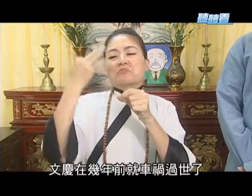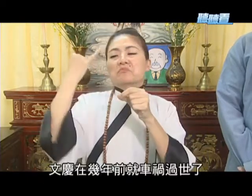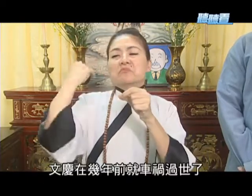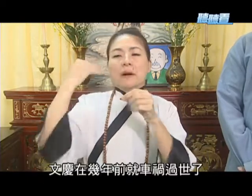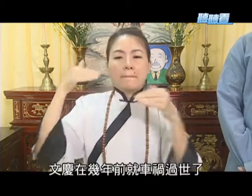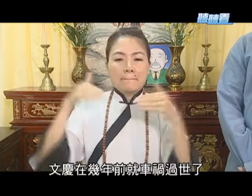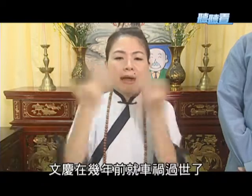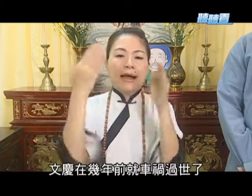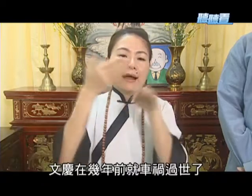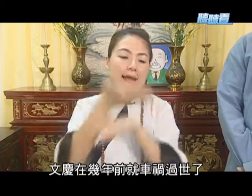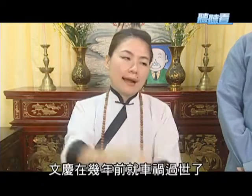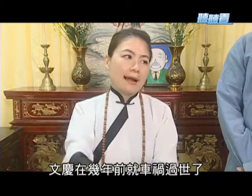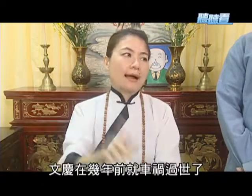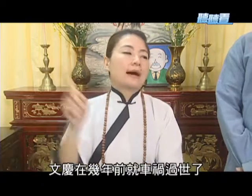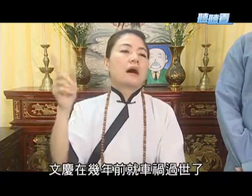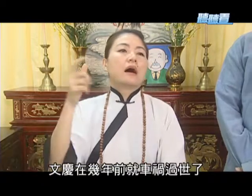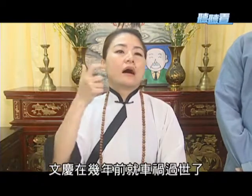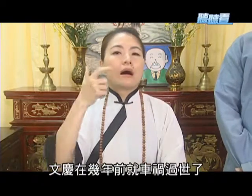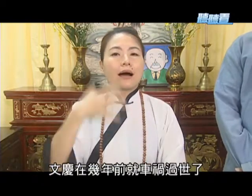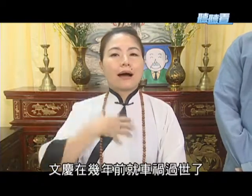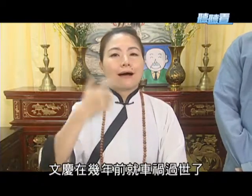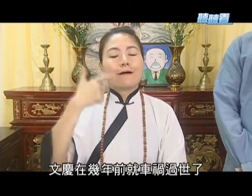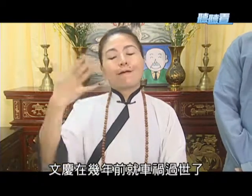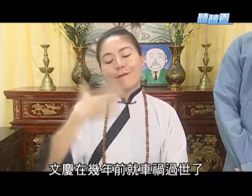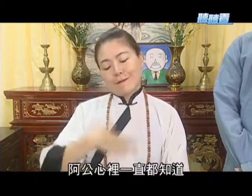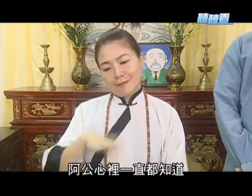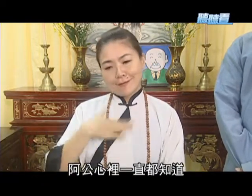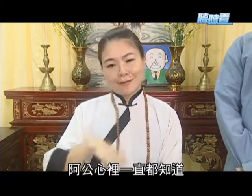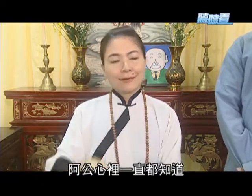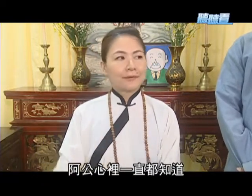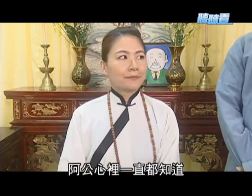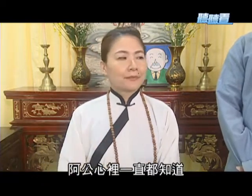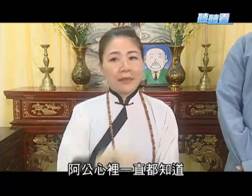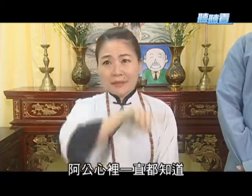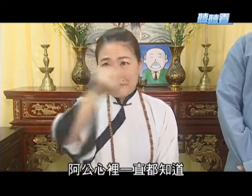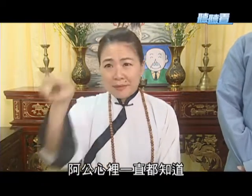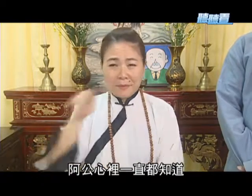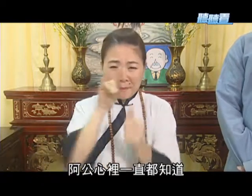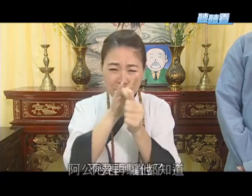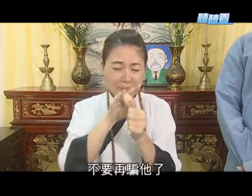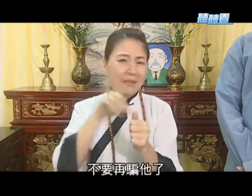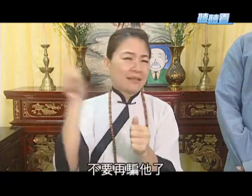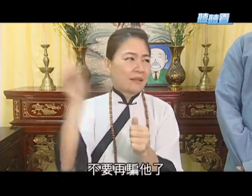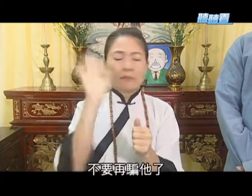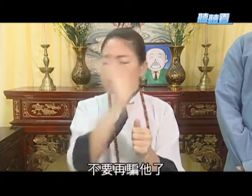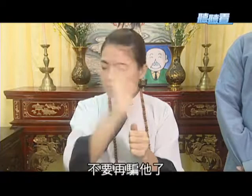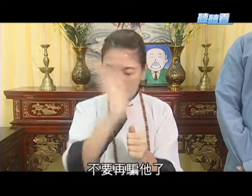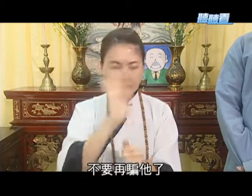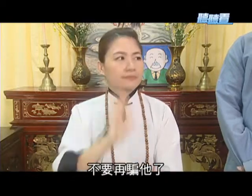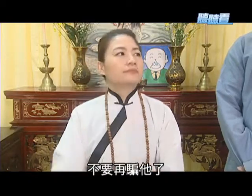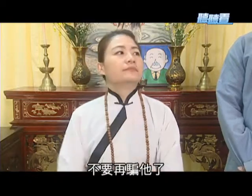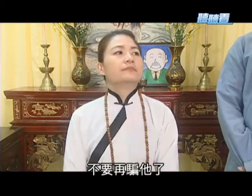庆在几年前就车祸过世了，阿公心里一直都知道，不要再骗他了。